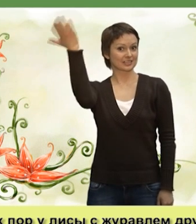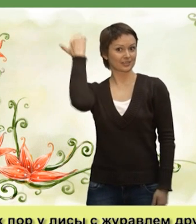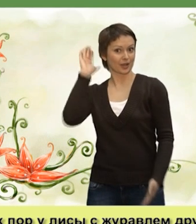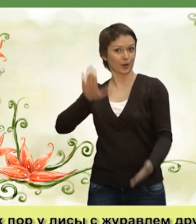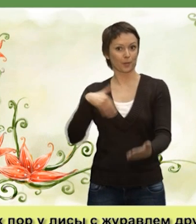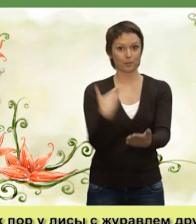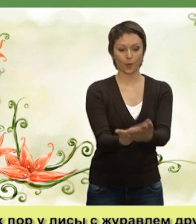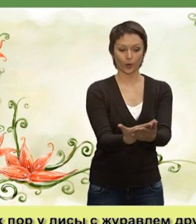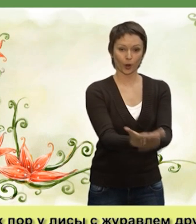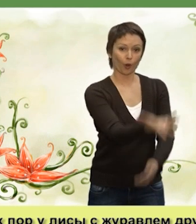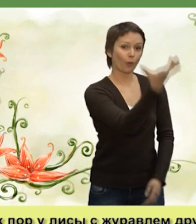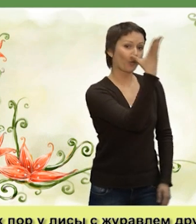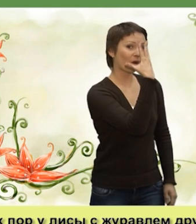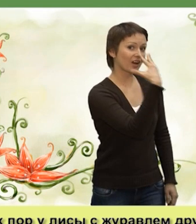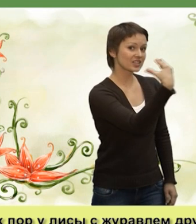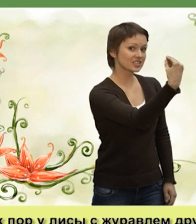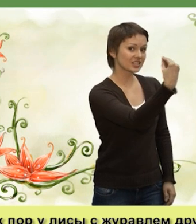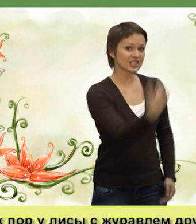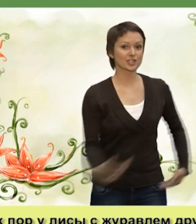С тех пор у лисы